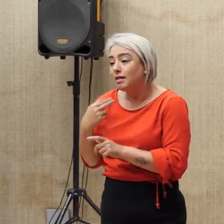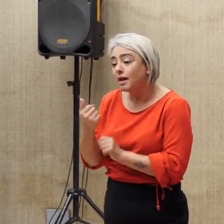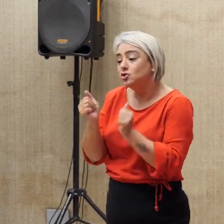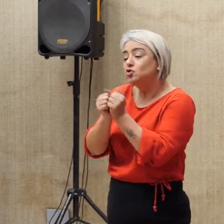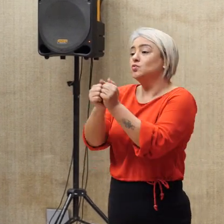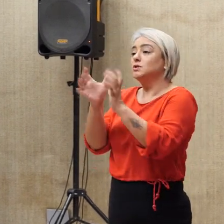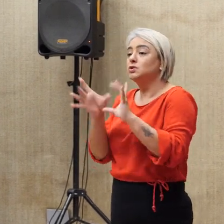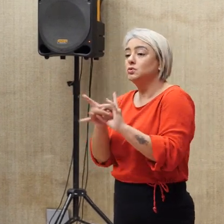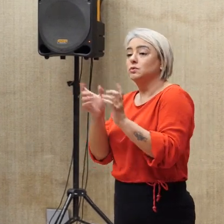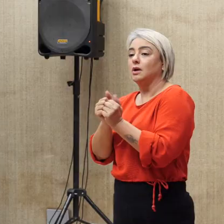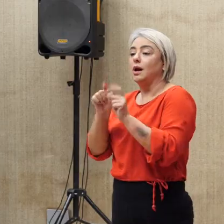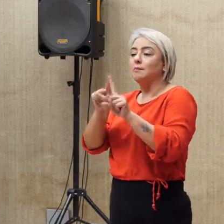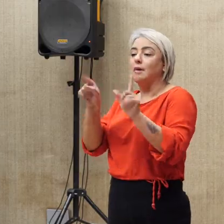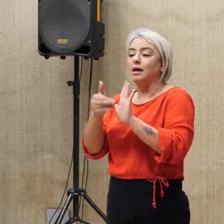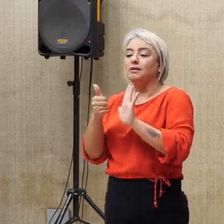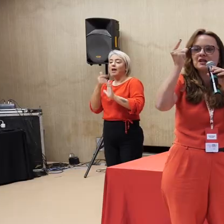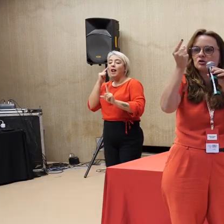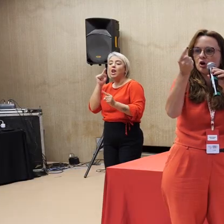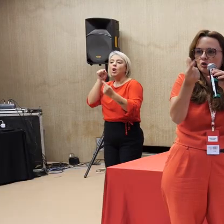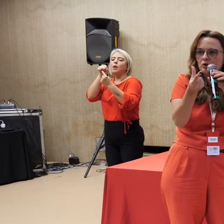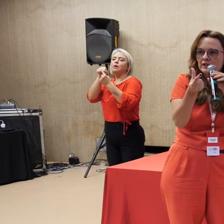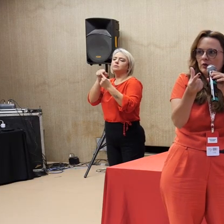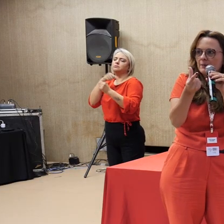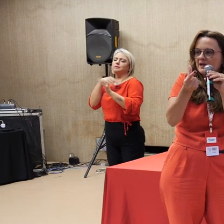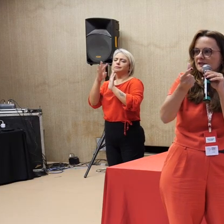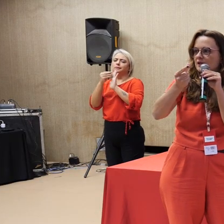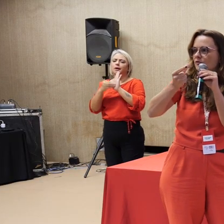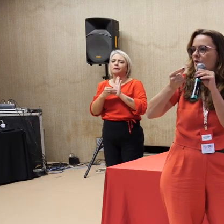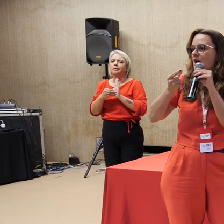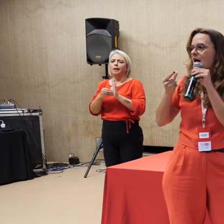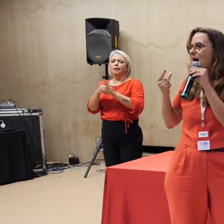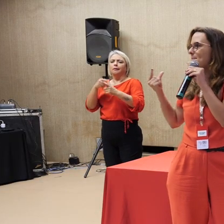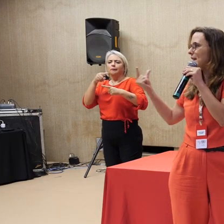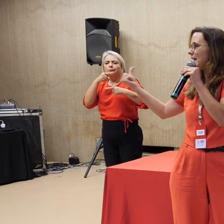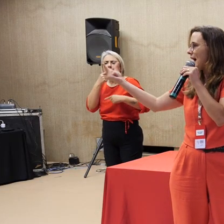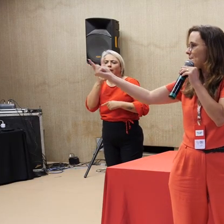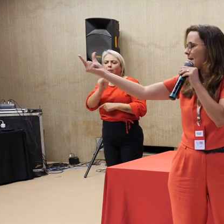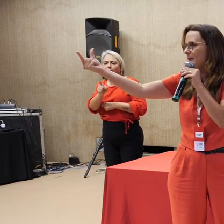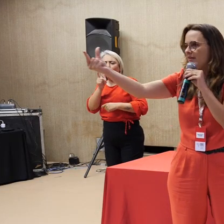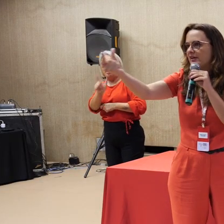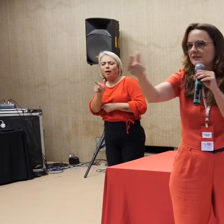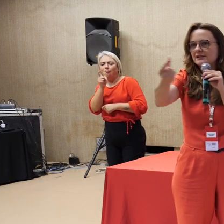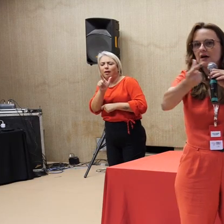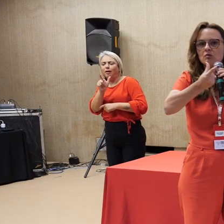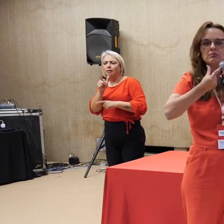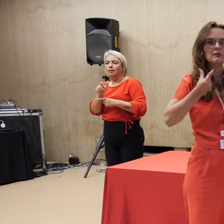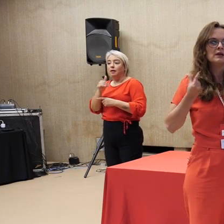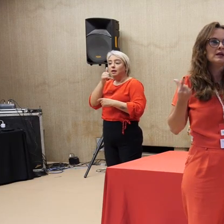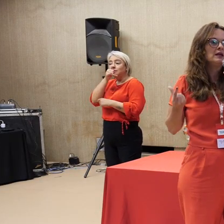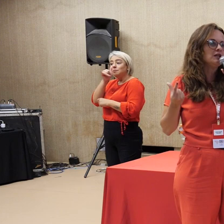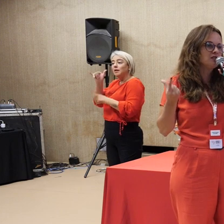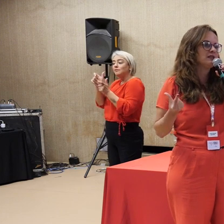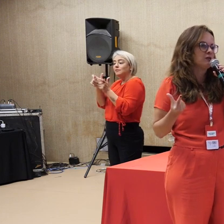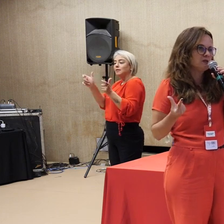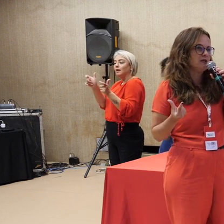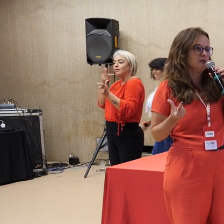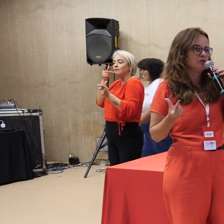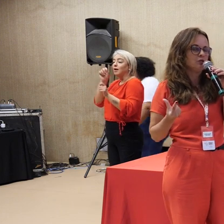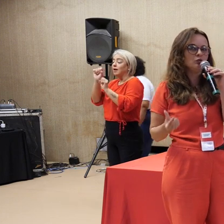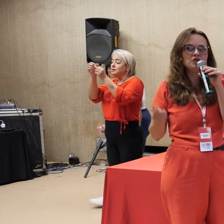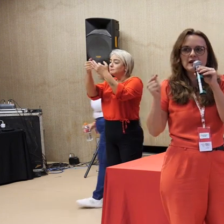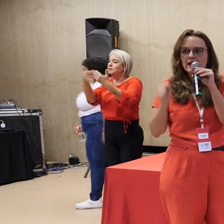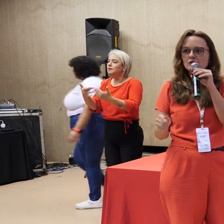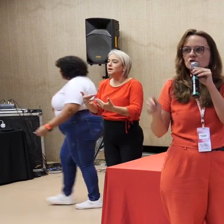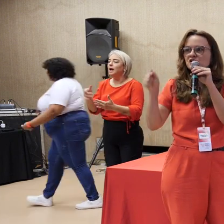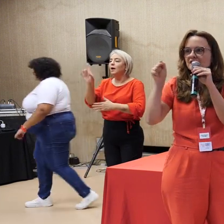conjuntamente. Mas a gente tem que tirar um pouco a lógica só do modelo repressivo, ampliar para a prevenção e dizer o